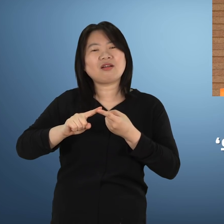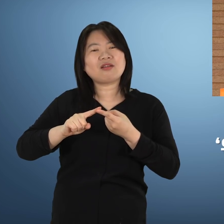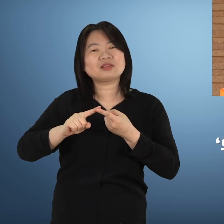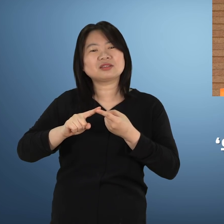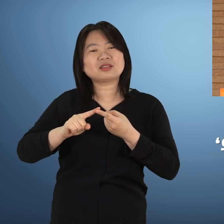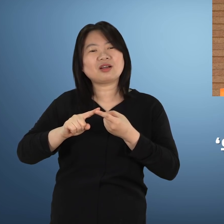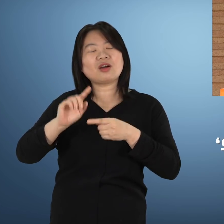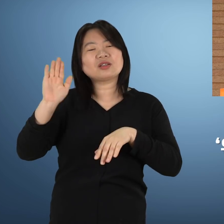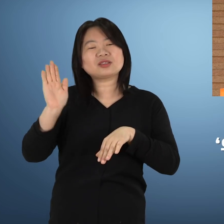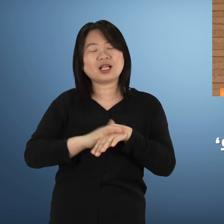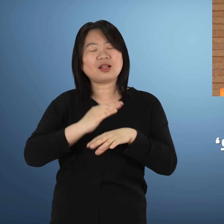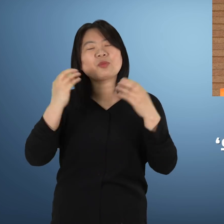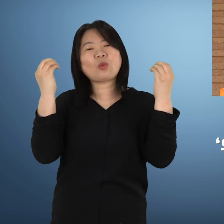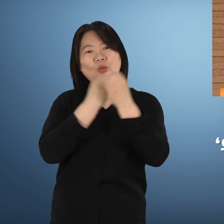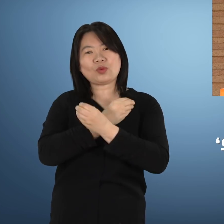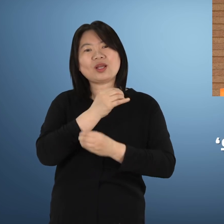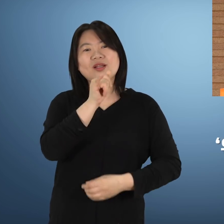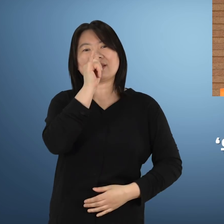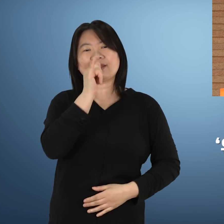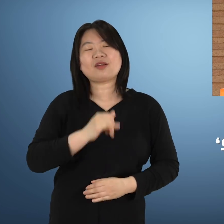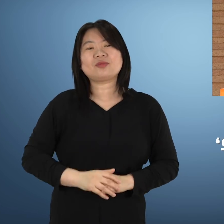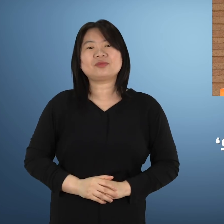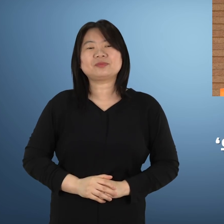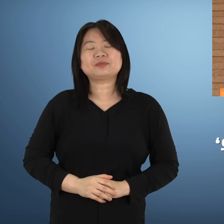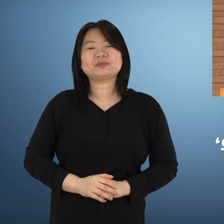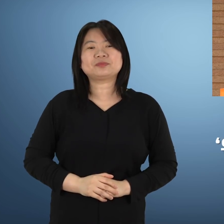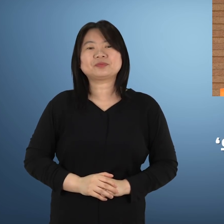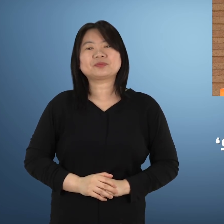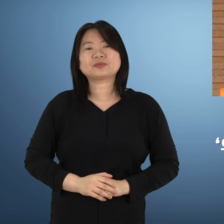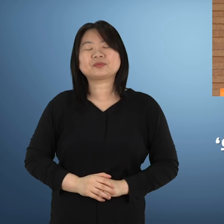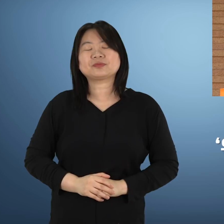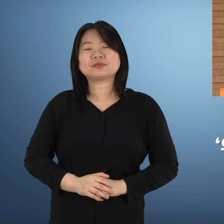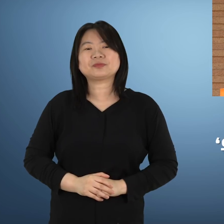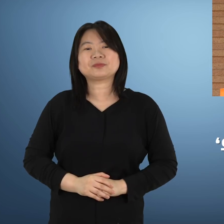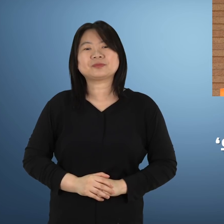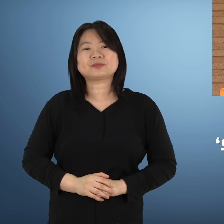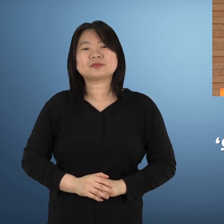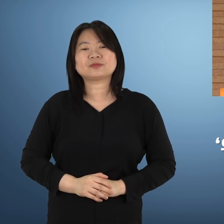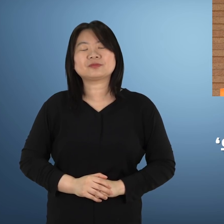비틀리게 할 수 있는 오류가 발생을 합니다.